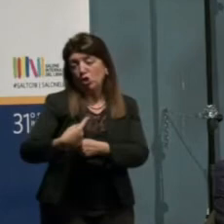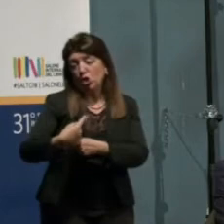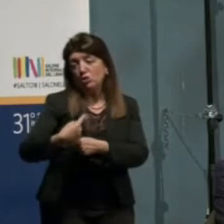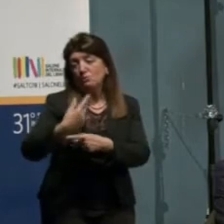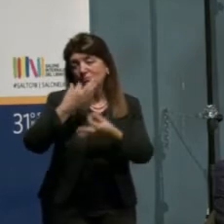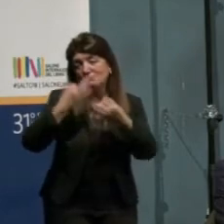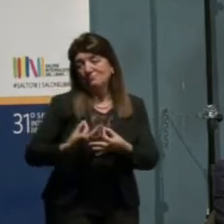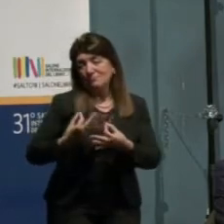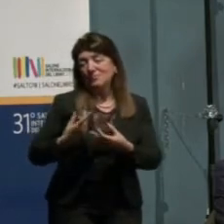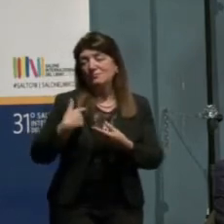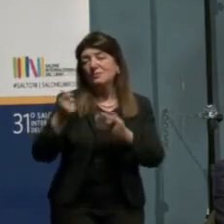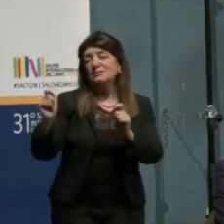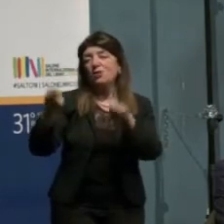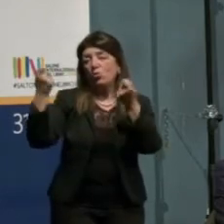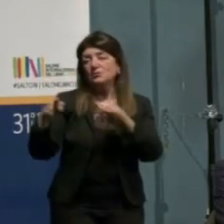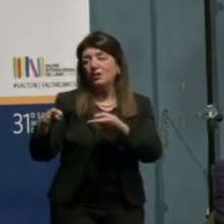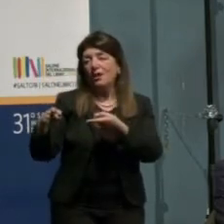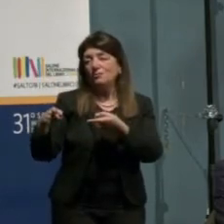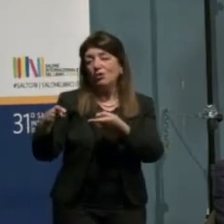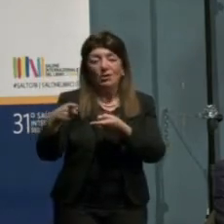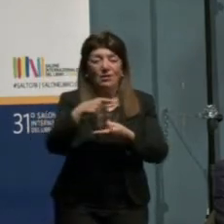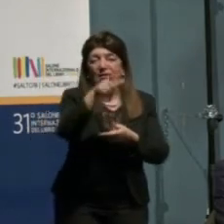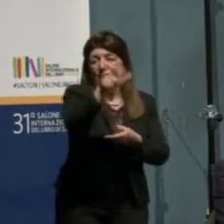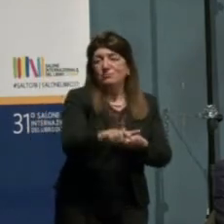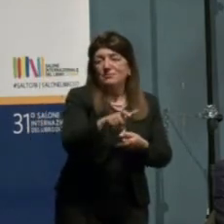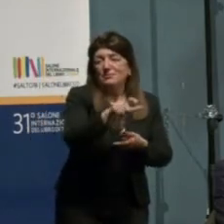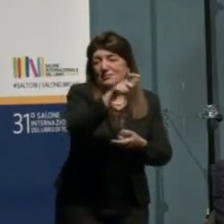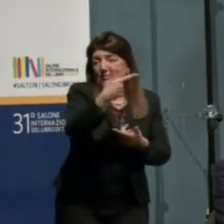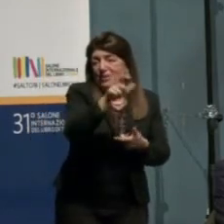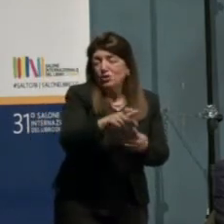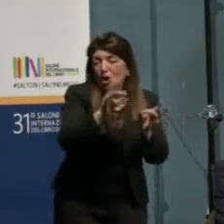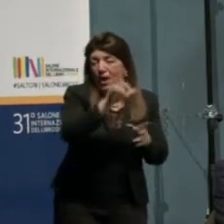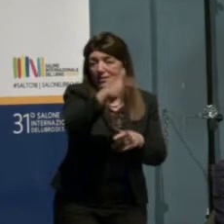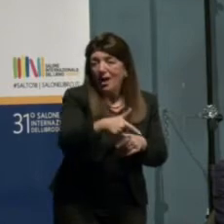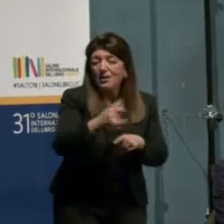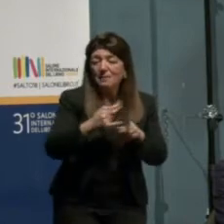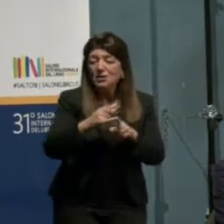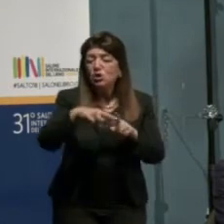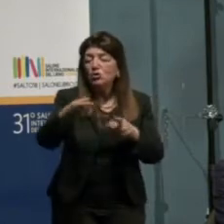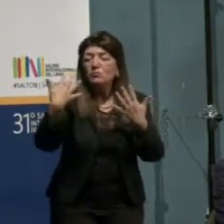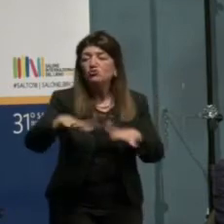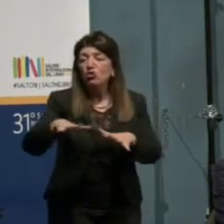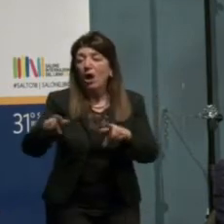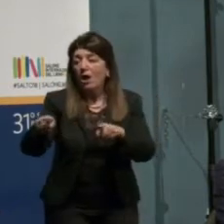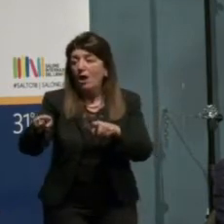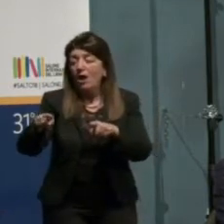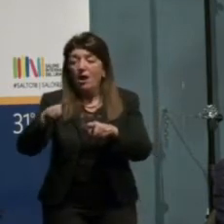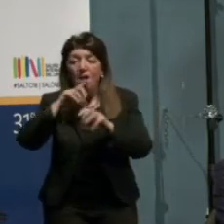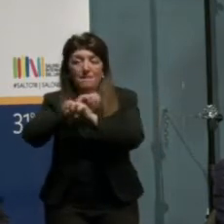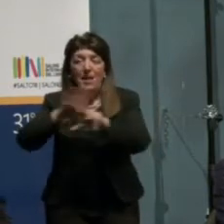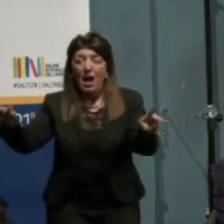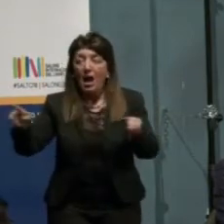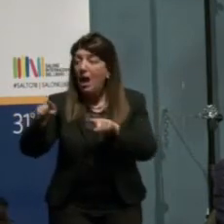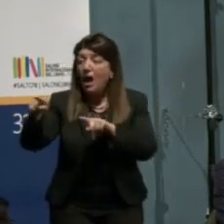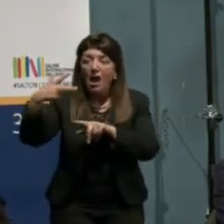sequestrato un cittadino italiano la notizia del sequestro si sapeva mezz'ora dopo il ritardo di giulio l'appuntamento